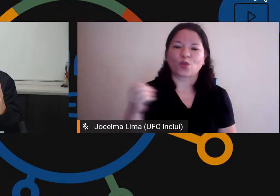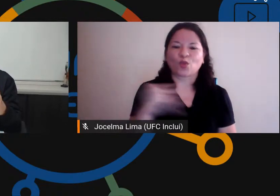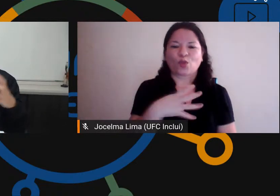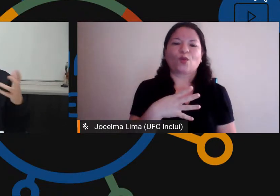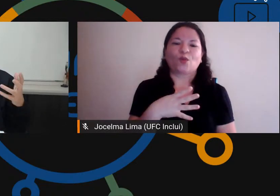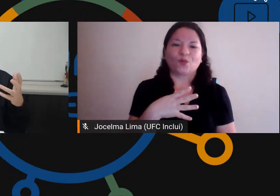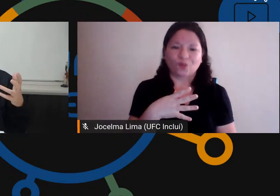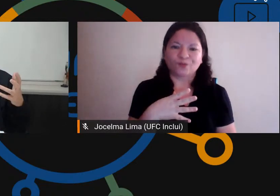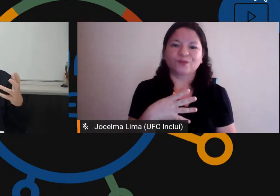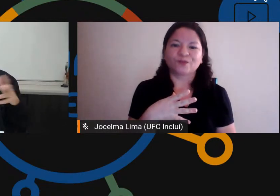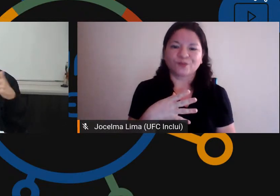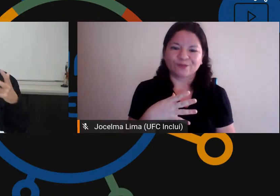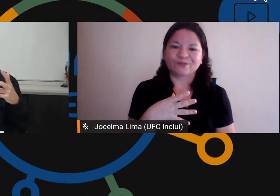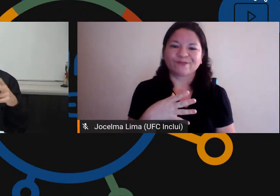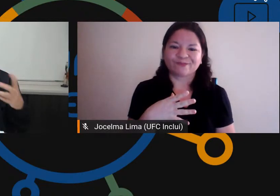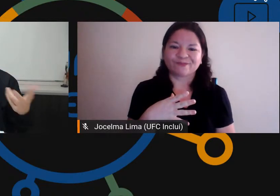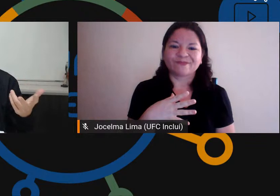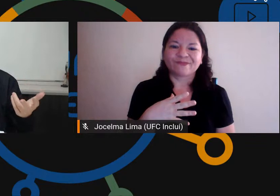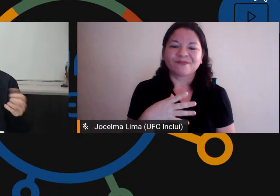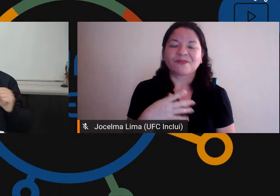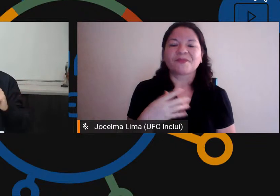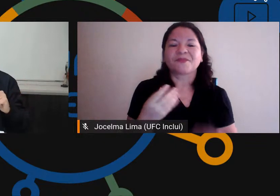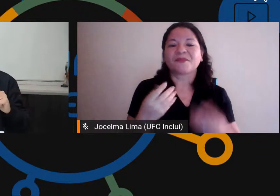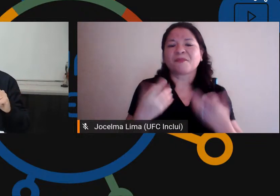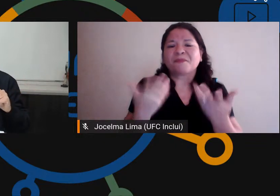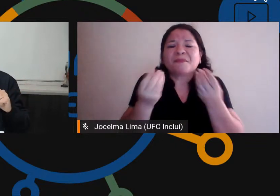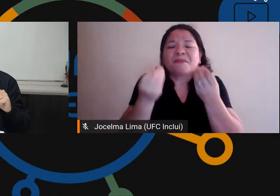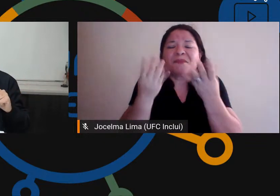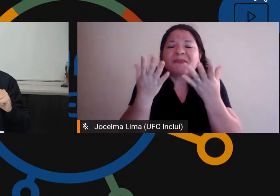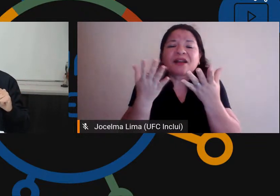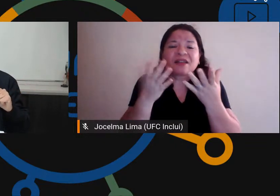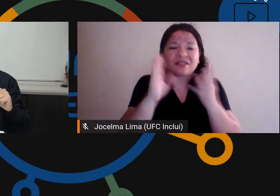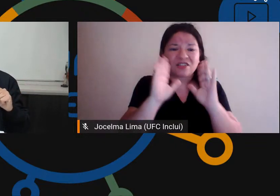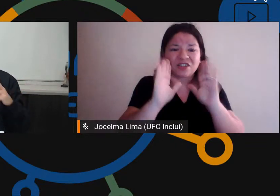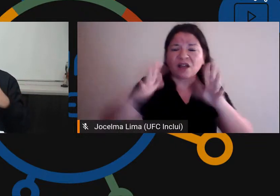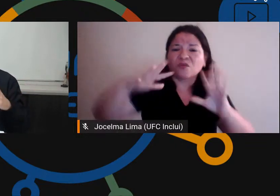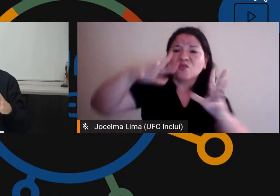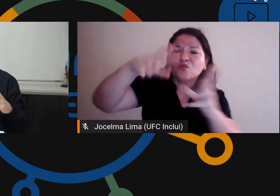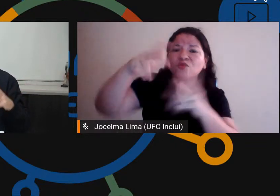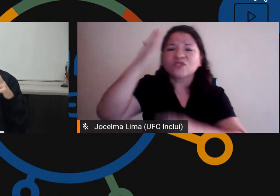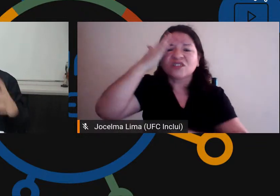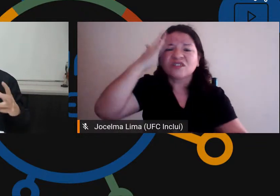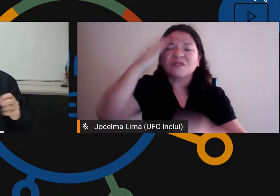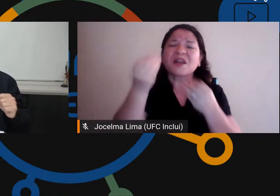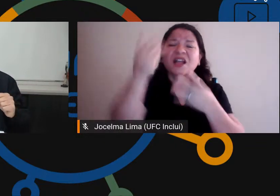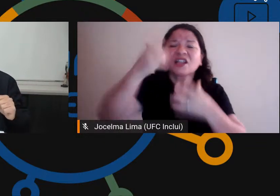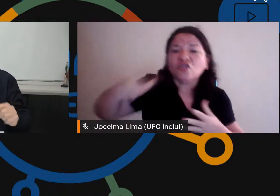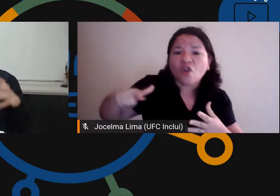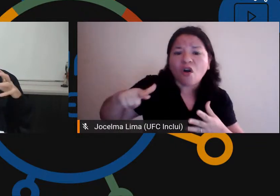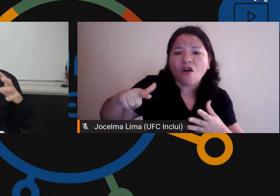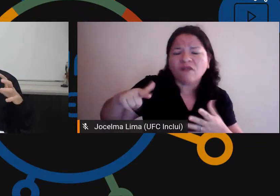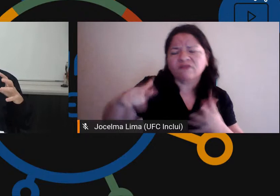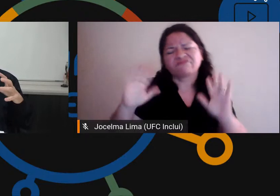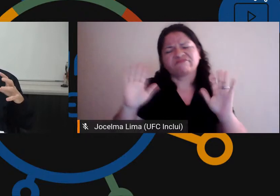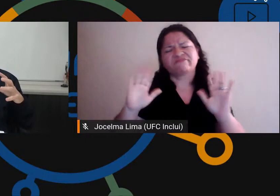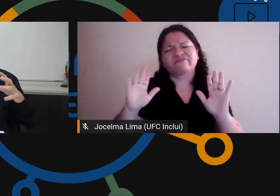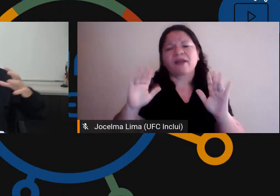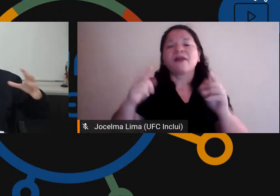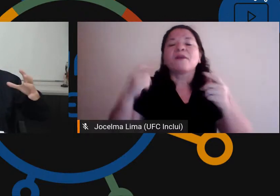pesquisa para justificar o que todo mundo já sabe. Eles fazem para trazer alguma novidade. Pode